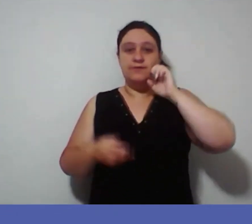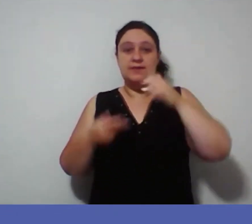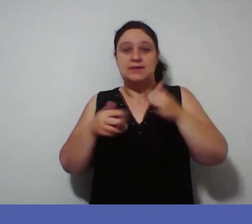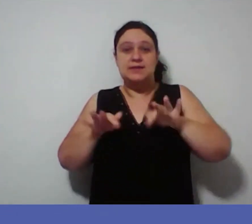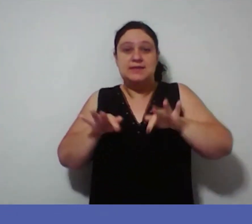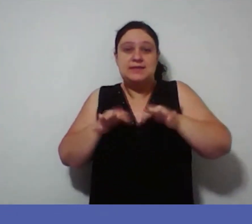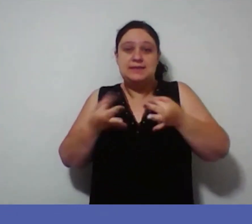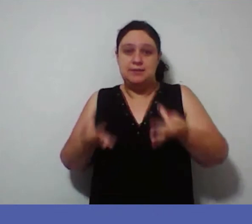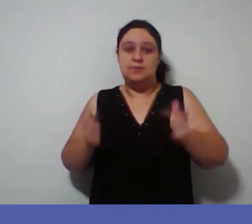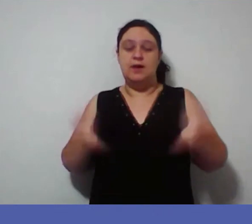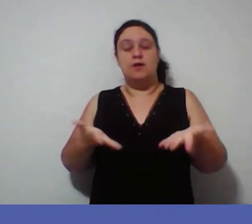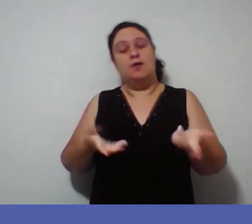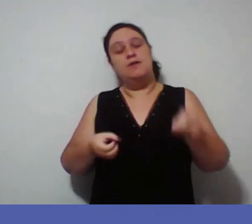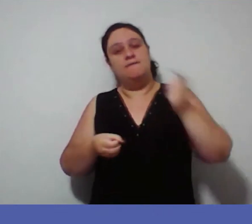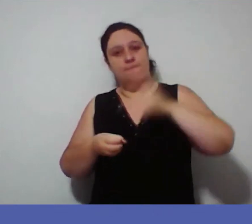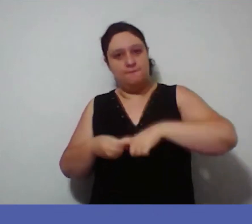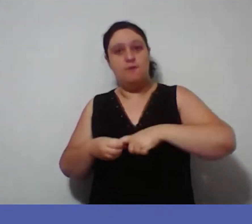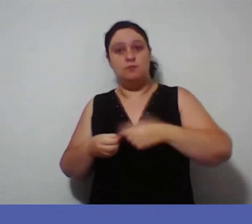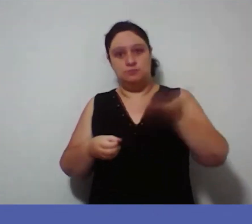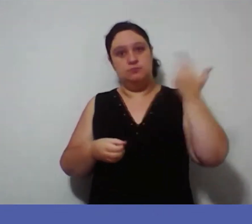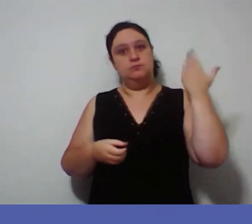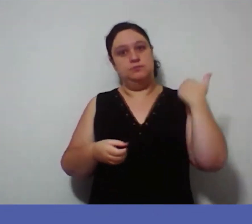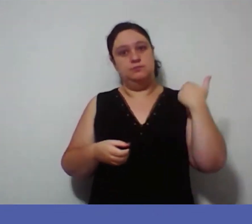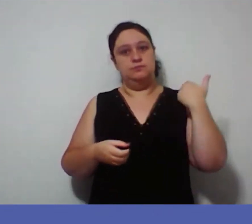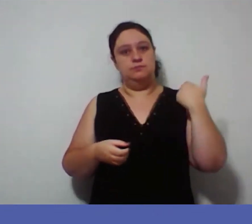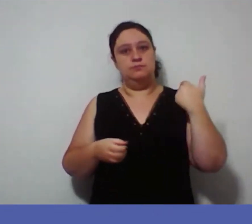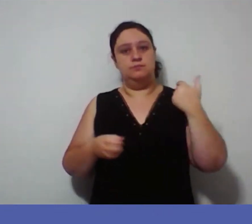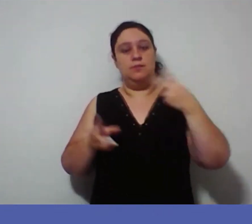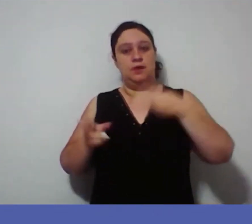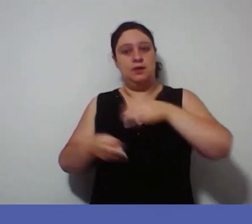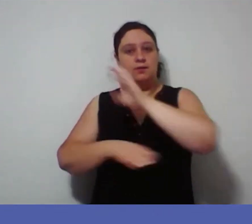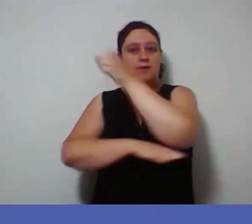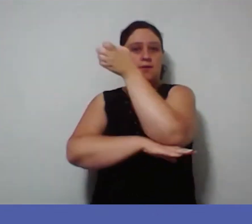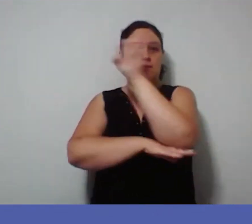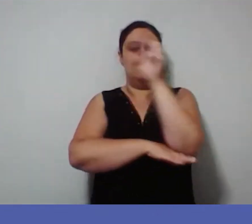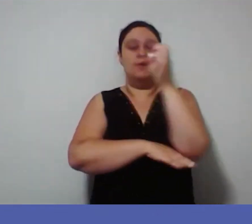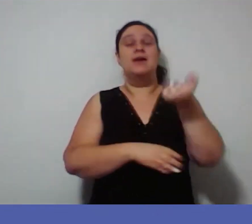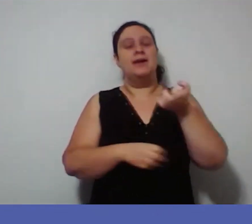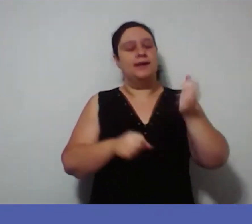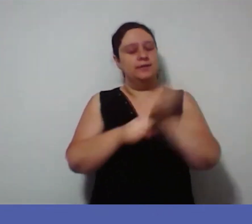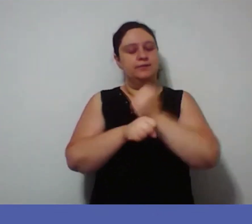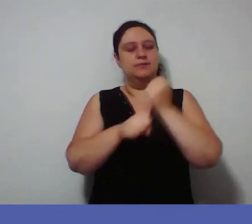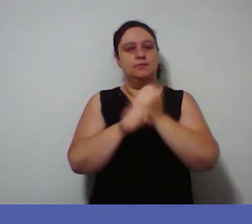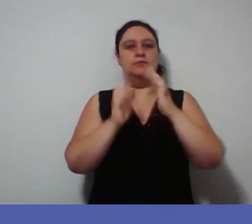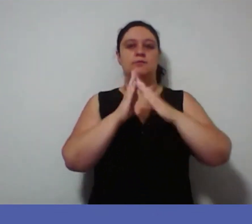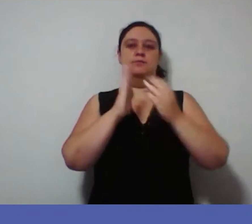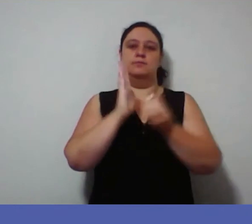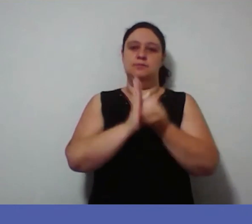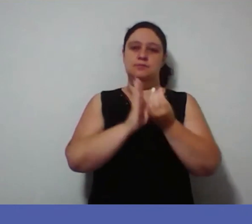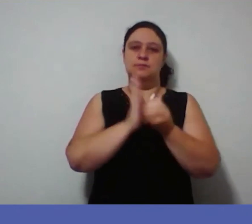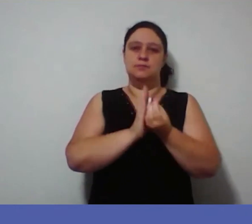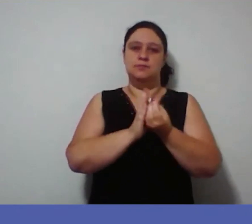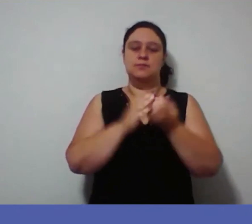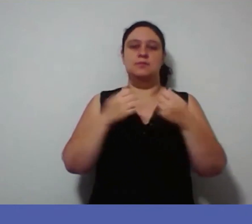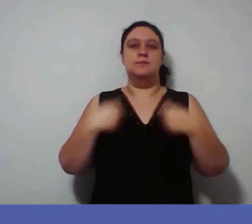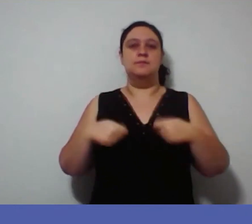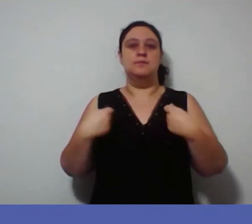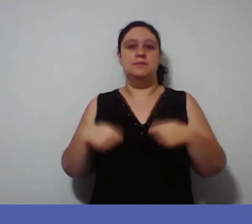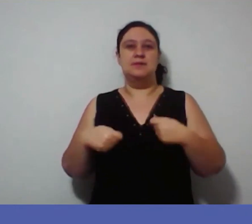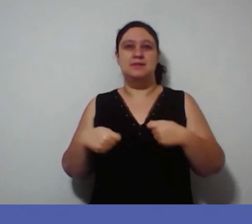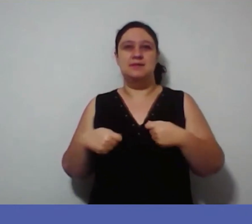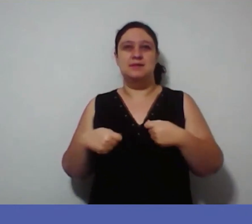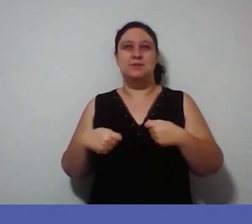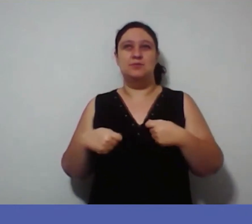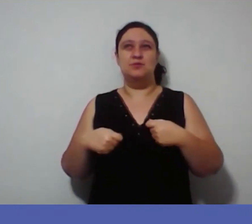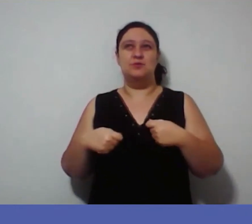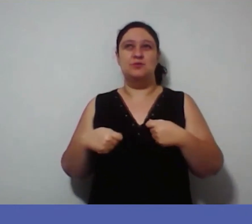princípio. Se nós queremos edificar a igreja, precisamos deixar a nossa complexidade de lado e a